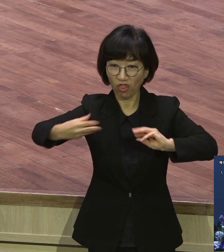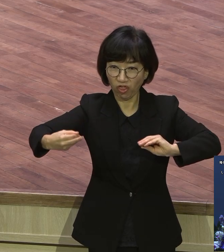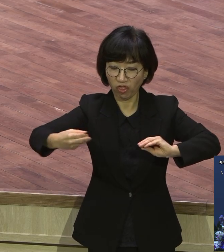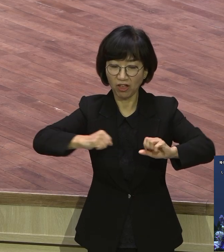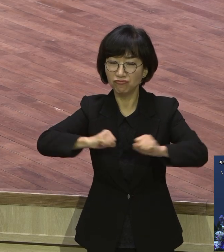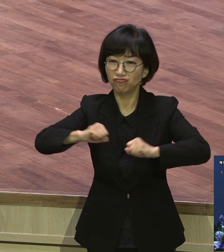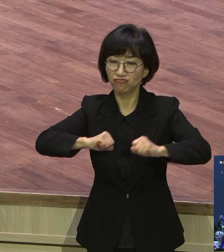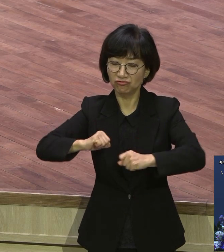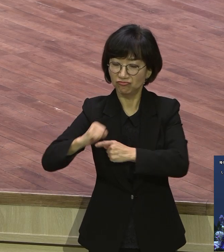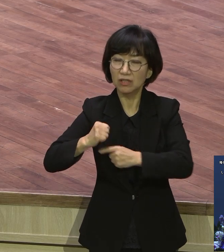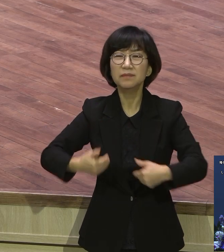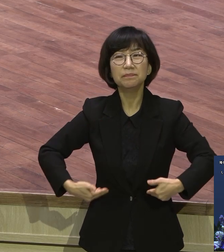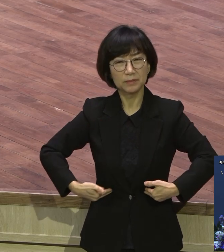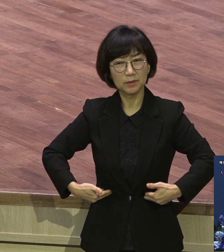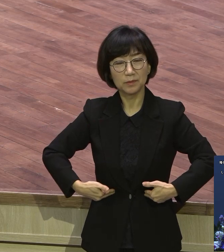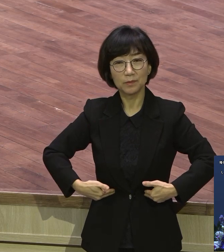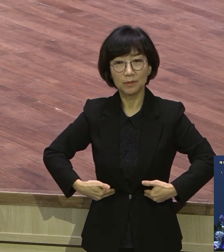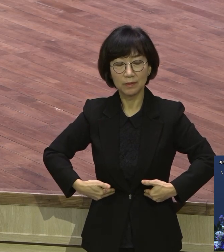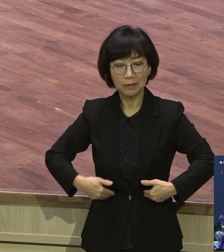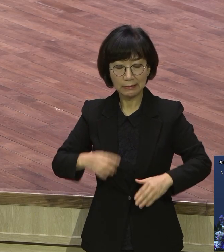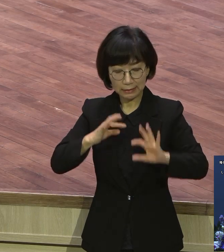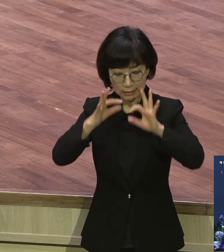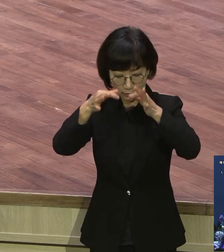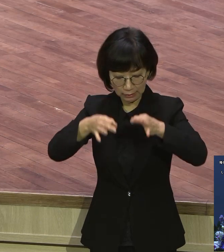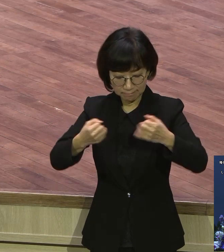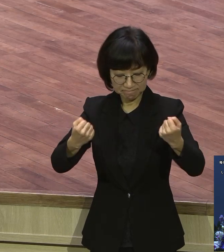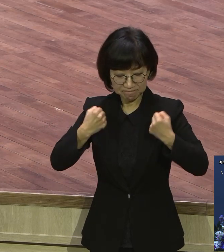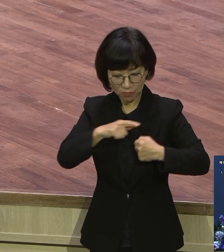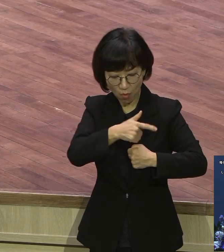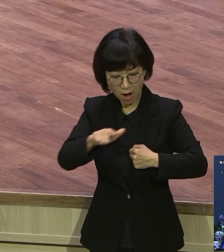하나님 앞에 감사할 것이 얼마나 많은데